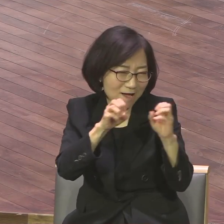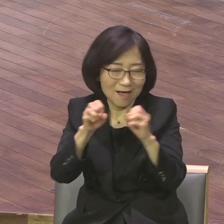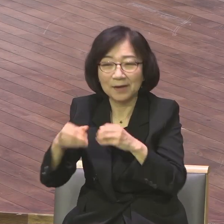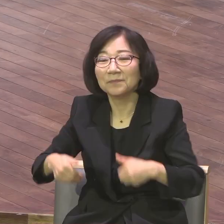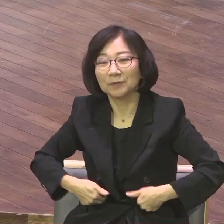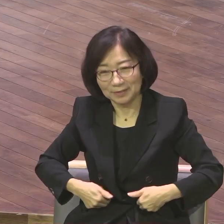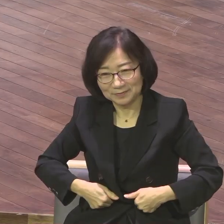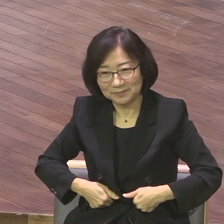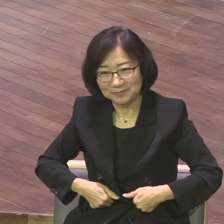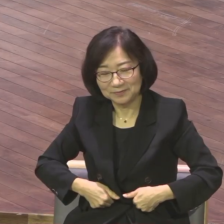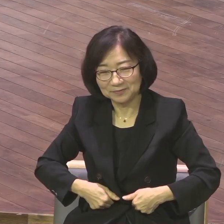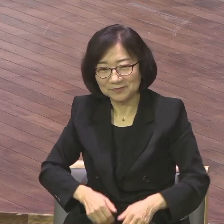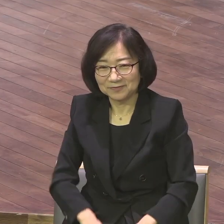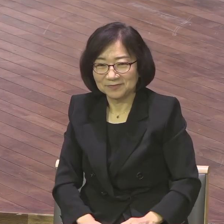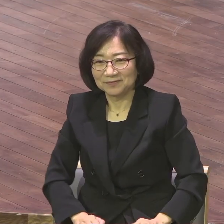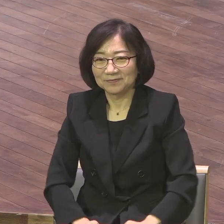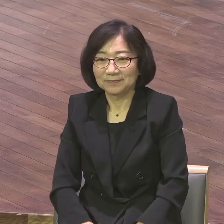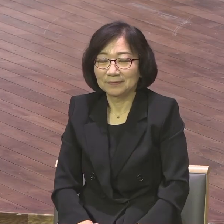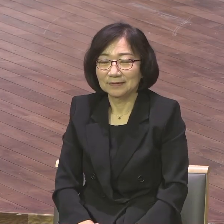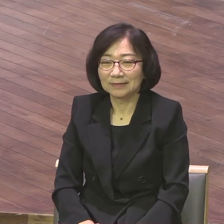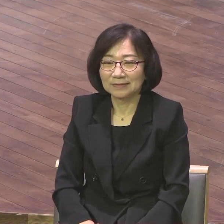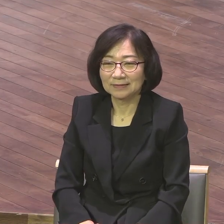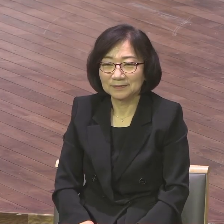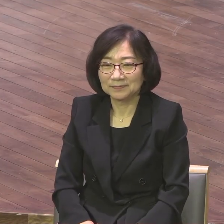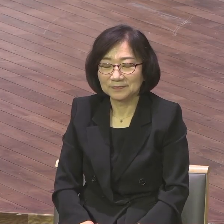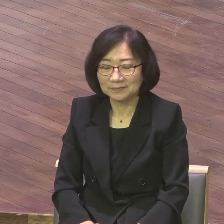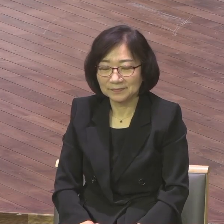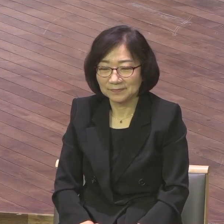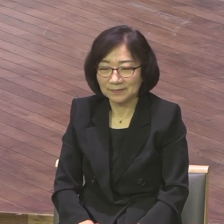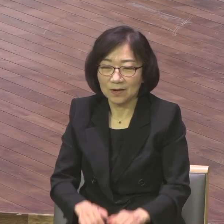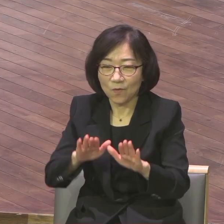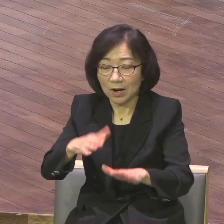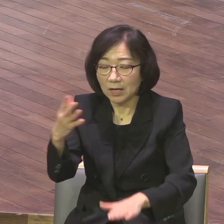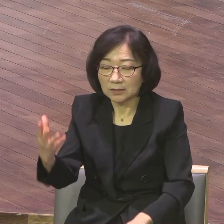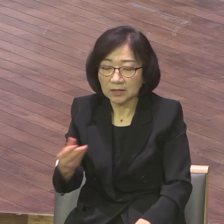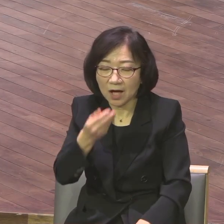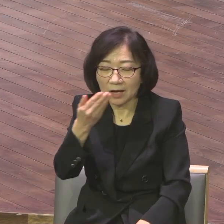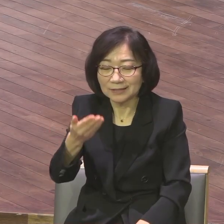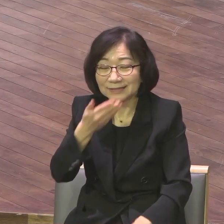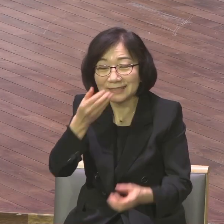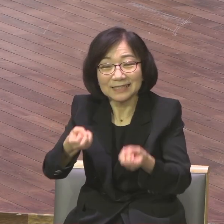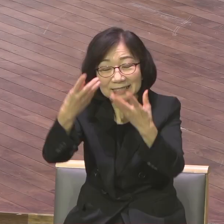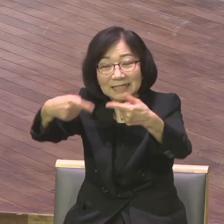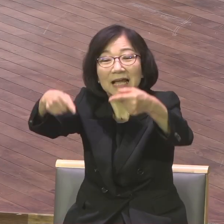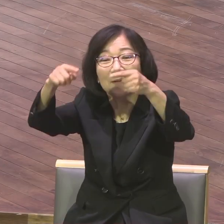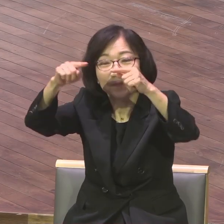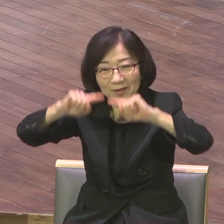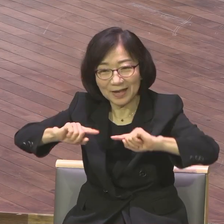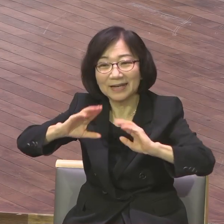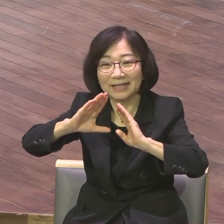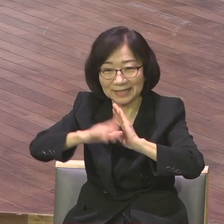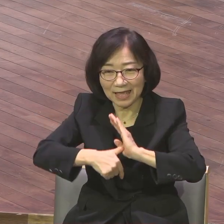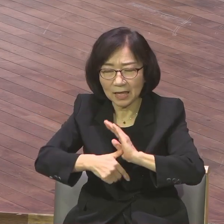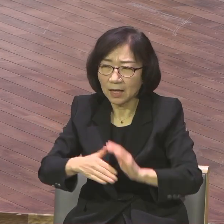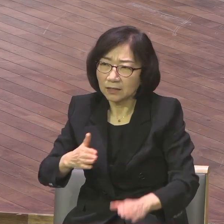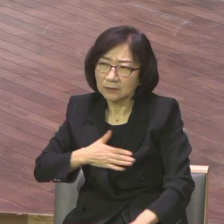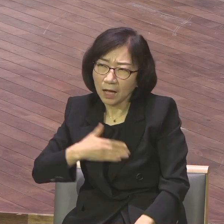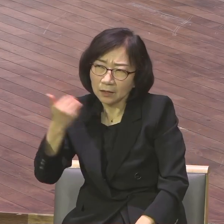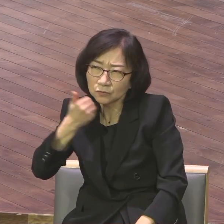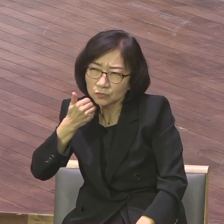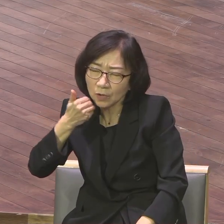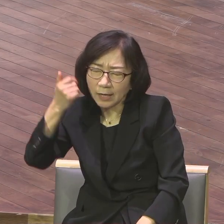될 본질적 사명이다. 주님 성찬을 통해서 다시금 나의 정체성이 회복되게